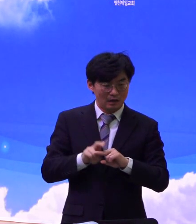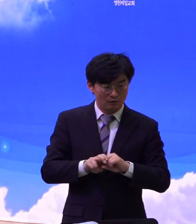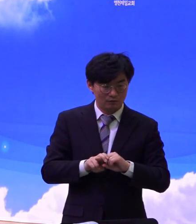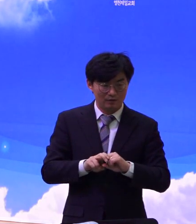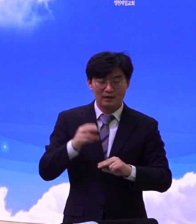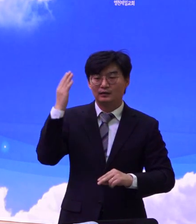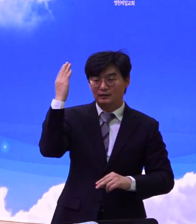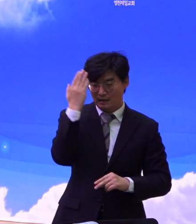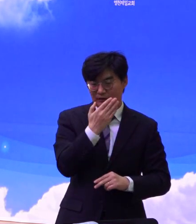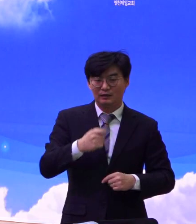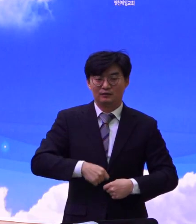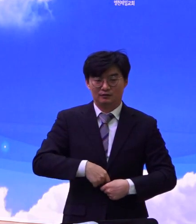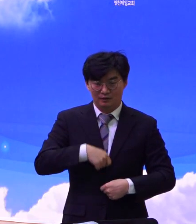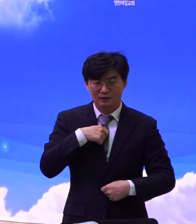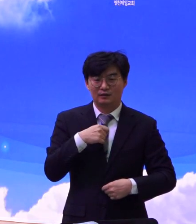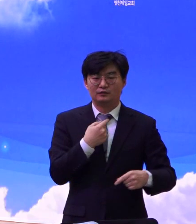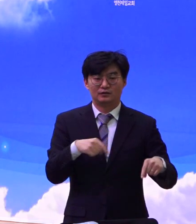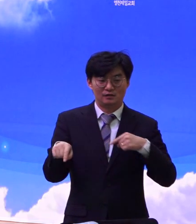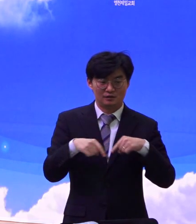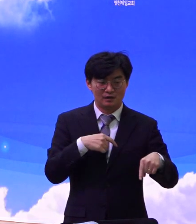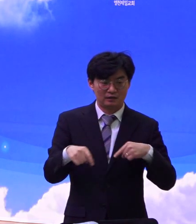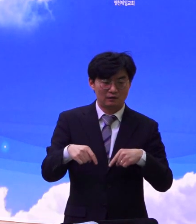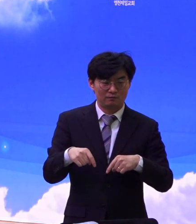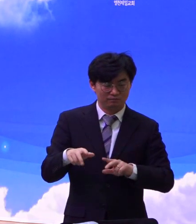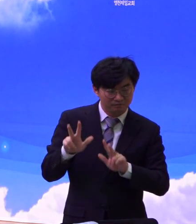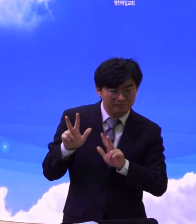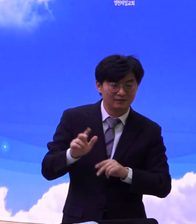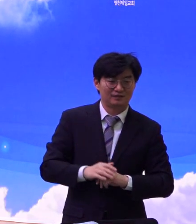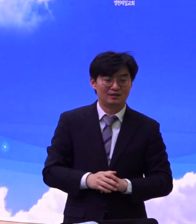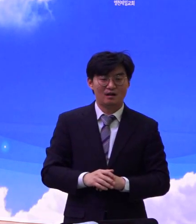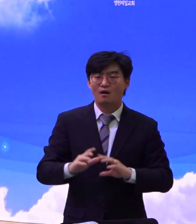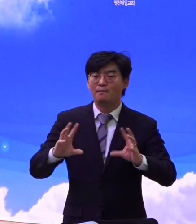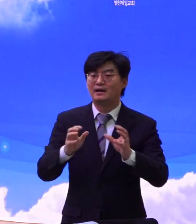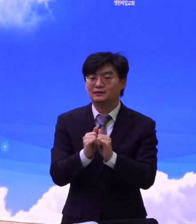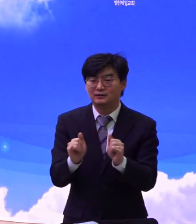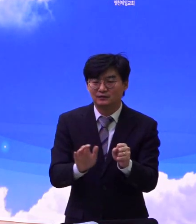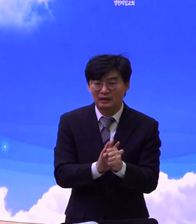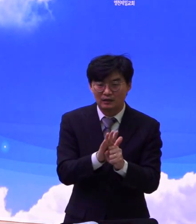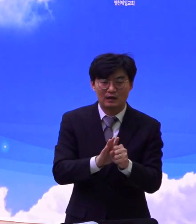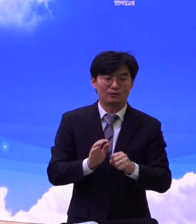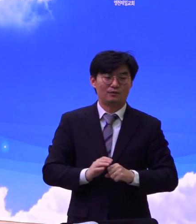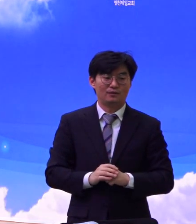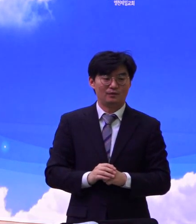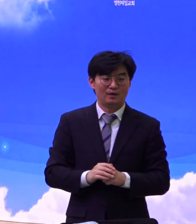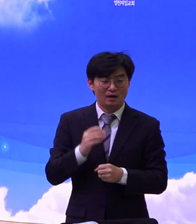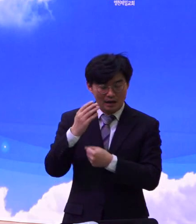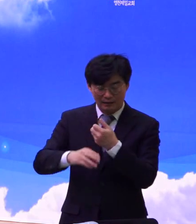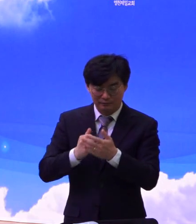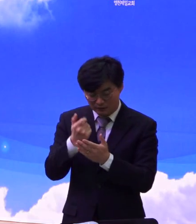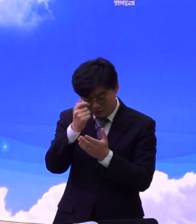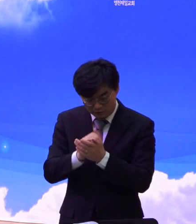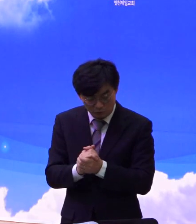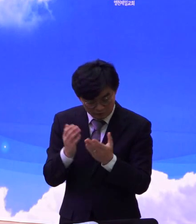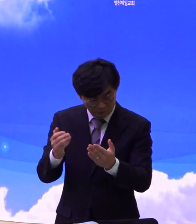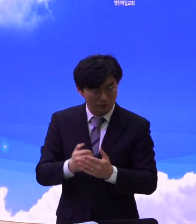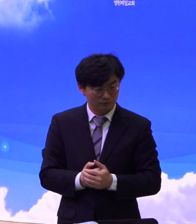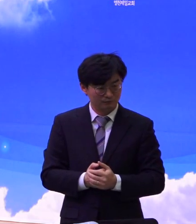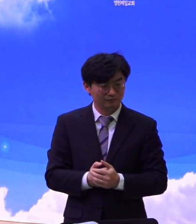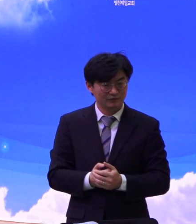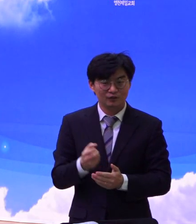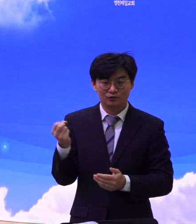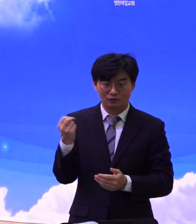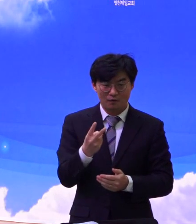우상숭배에 빠지게 한, 백성들이 그렇게 어쩌면 사랑하고 그 앞에 엎드리고 했었던 그 노뱀을 부숴버렸다고